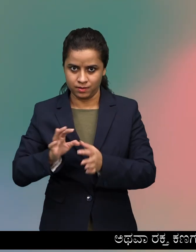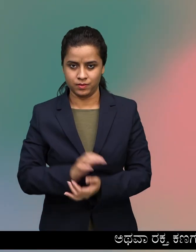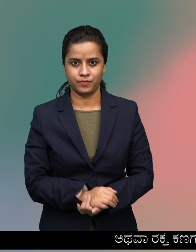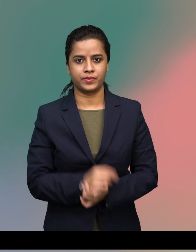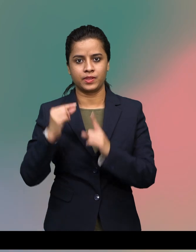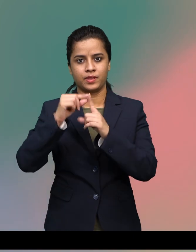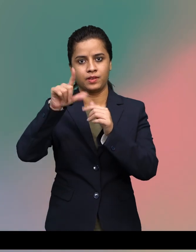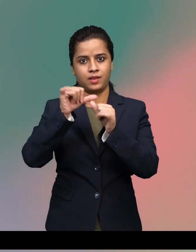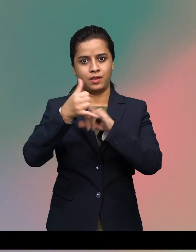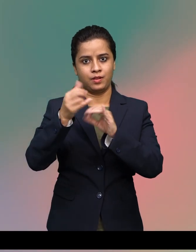ಪ್ಲಾಸ್ಮಾ.